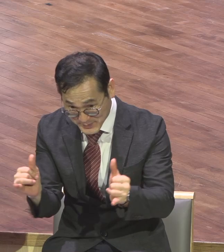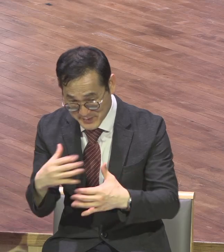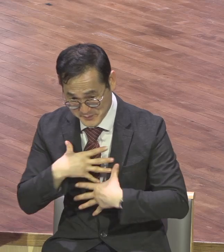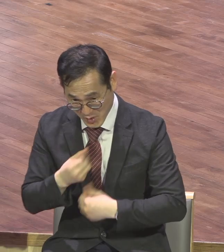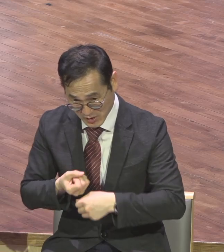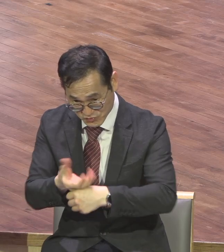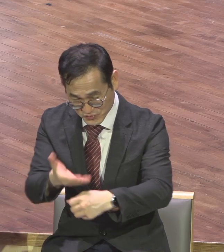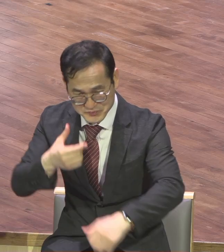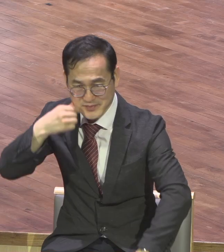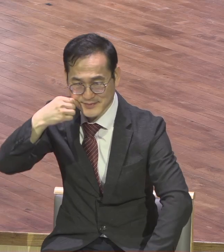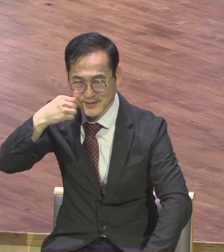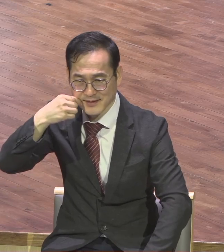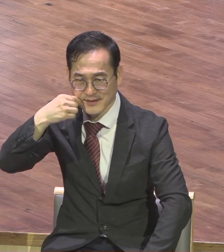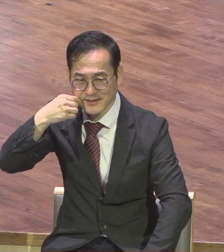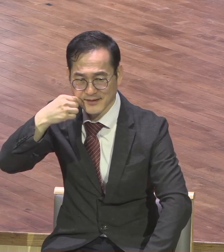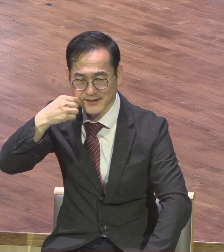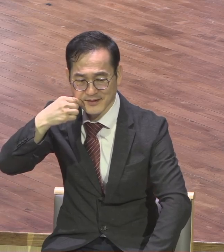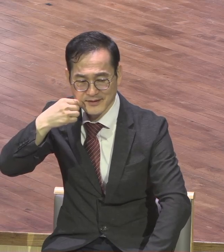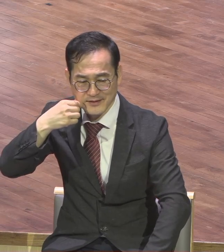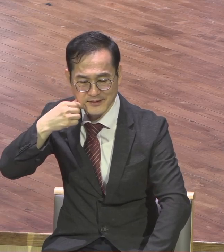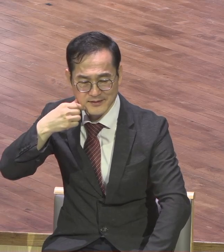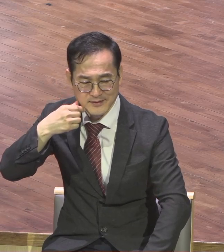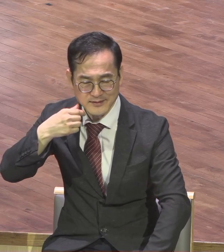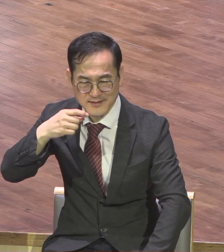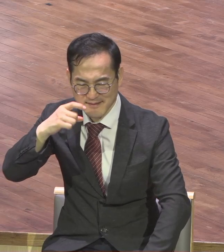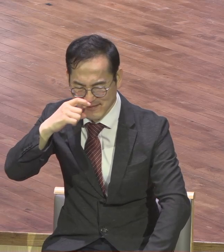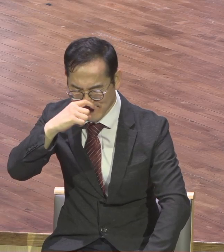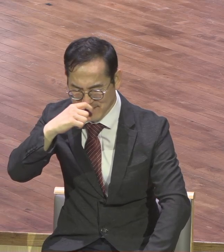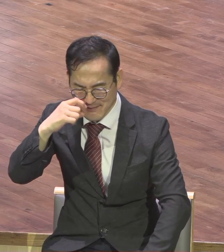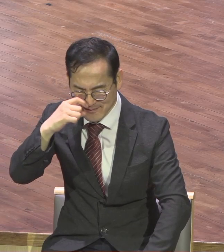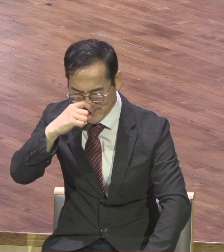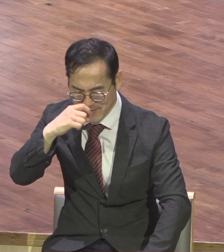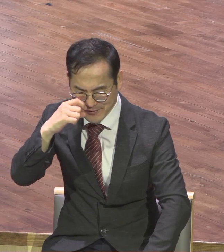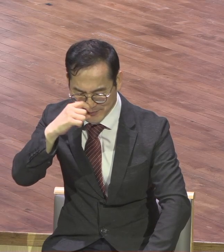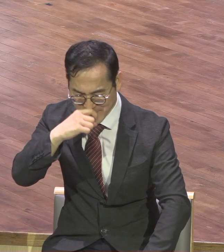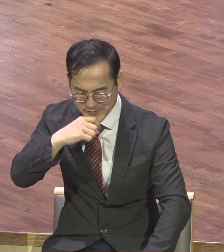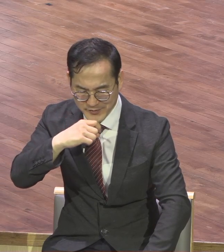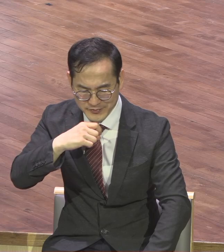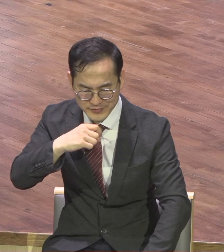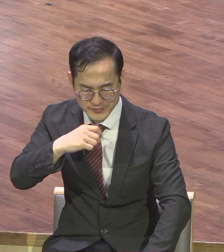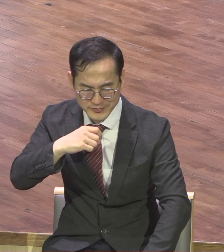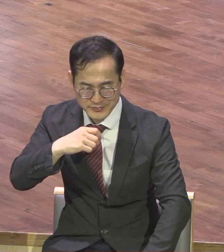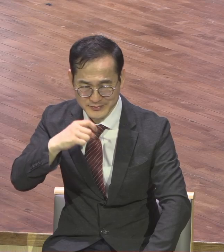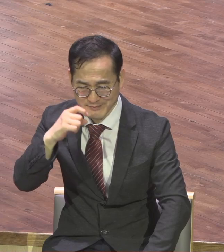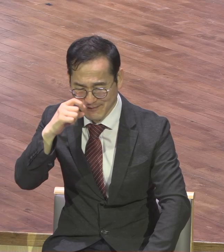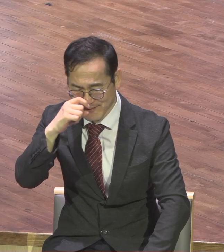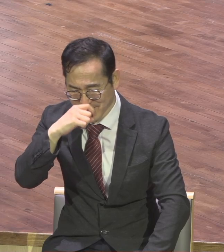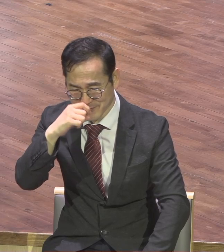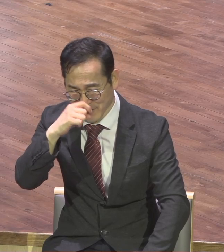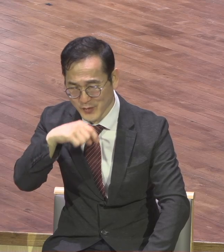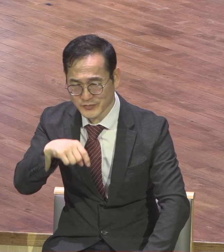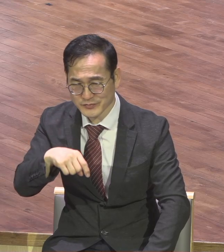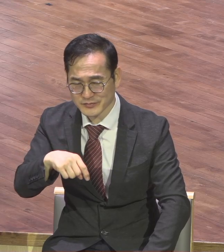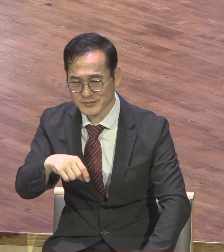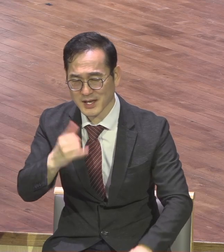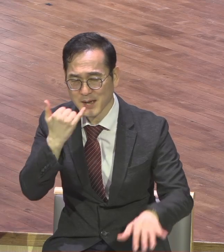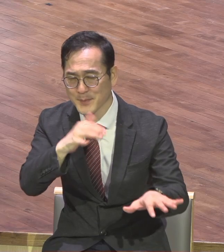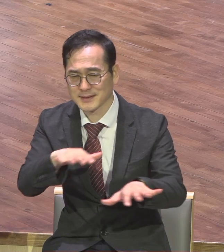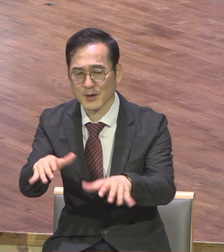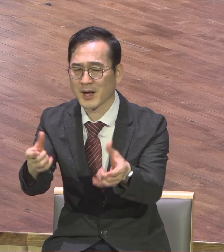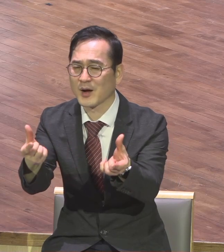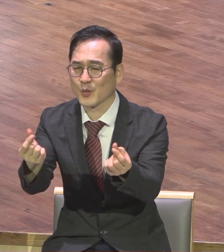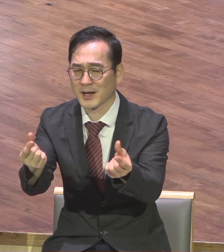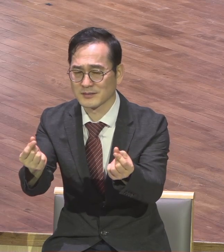못하고 그 물이 진흙과 더러운 것을 늘 솟구쳐내는 요동하는 바다와 같으니라. 내